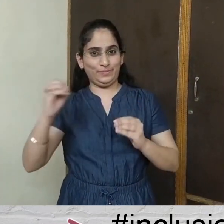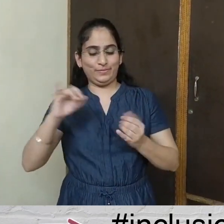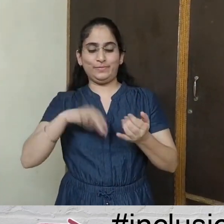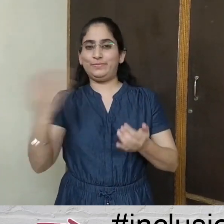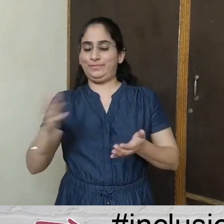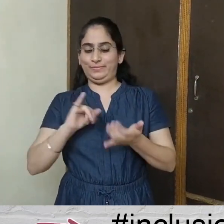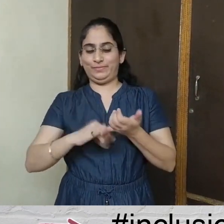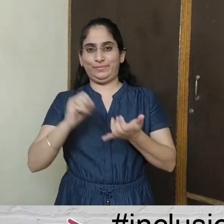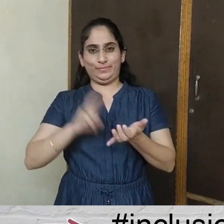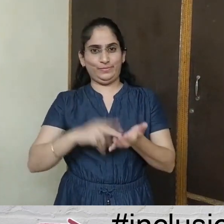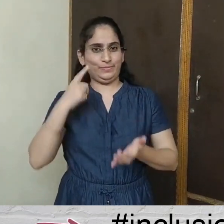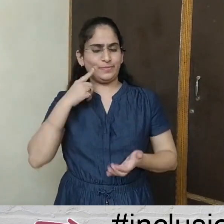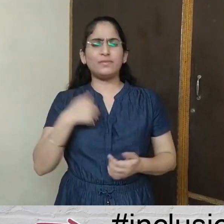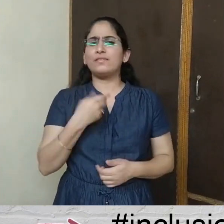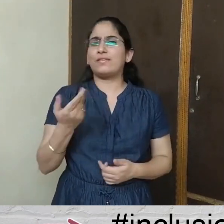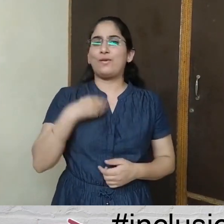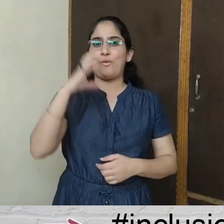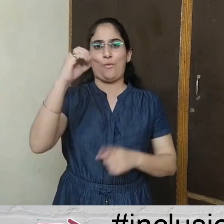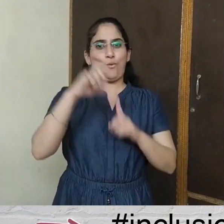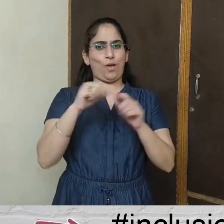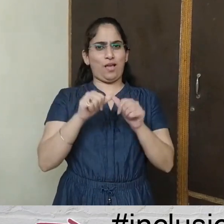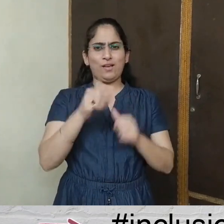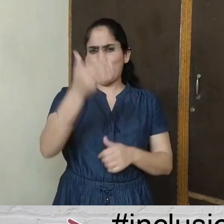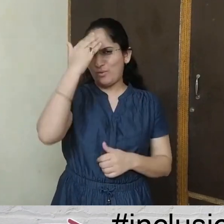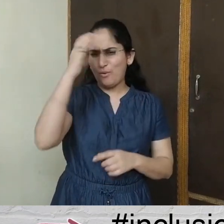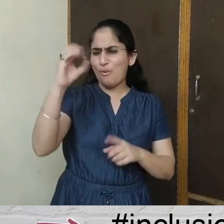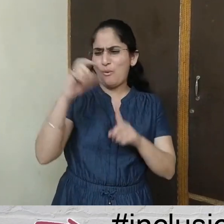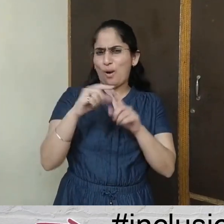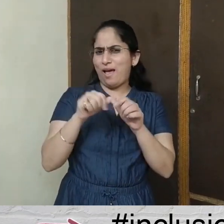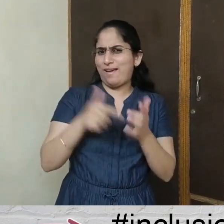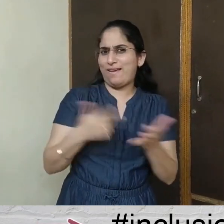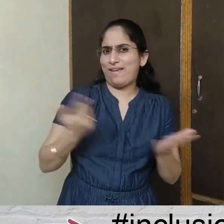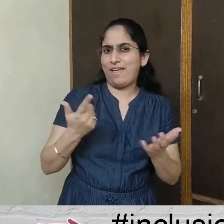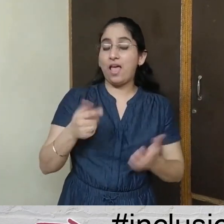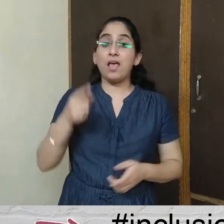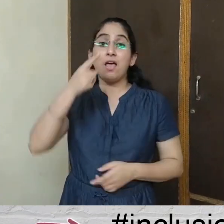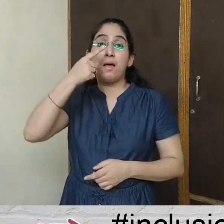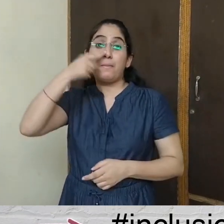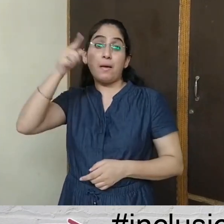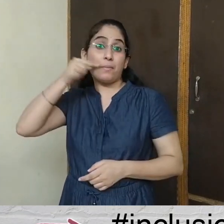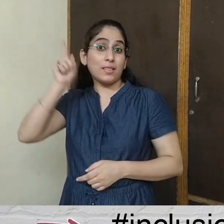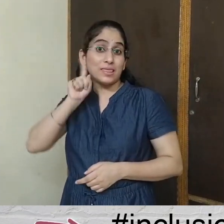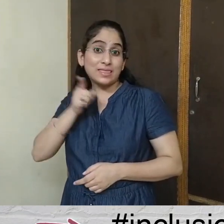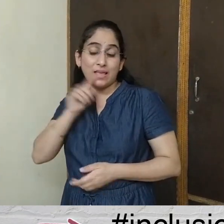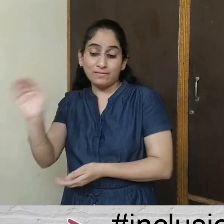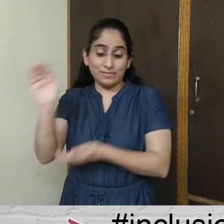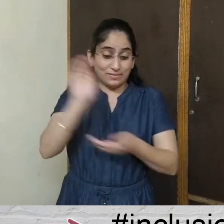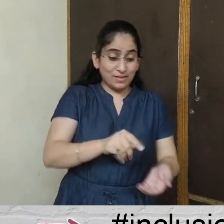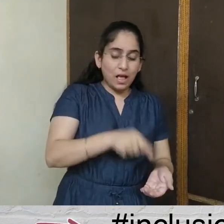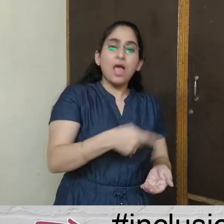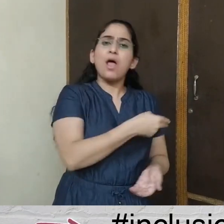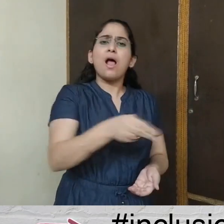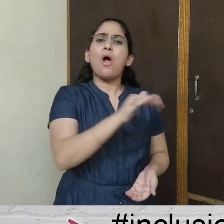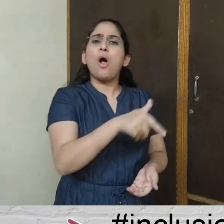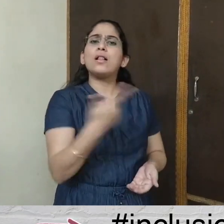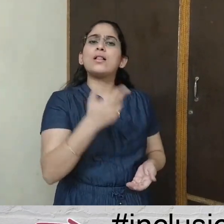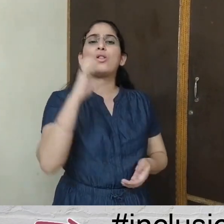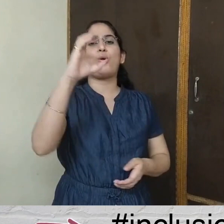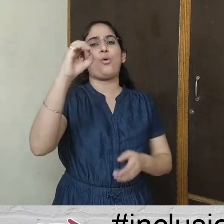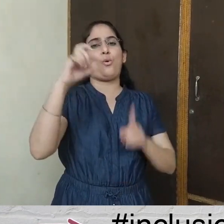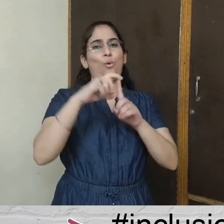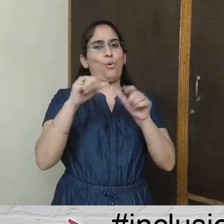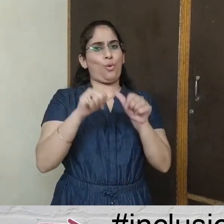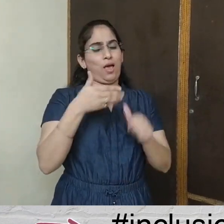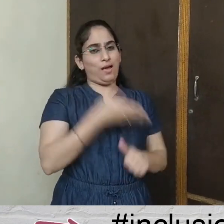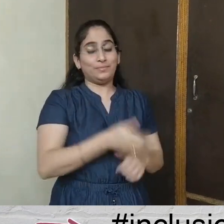हलो नमस्ते मेरा नाम खुश्बू सोनी है और मैं कोड़ा हूँ कोड़ा जैसे कि आप सभी जानते है चाइल्ड आउट डेफ अडर्ट मतलब